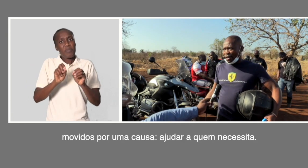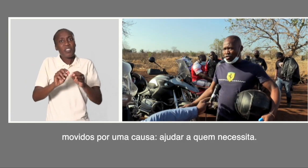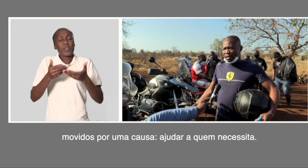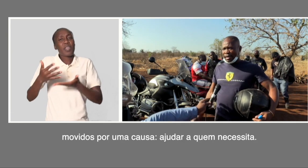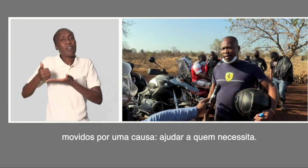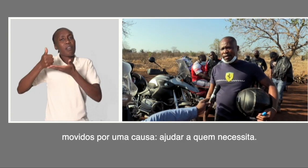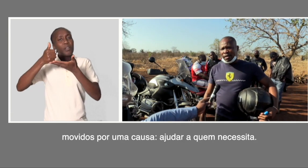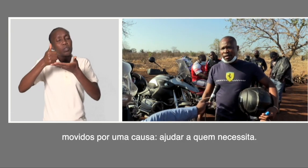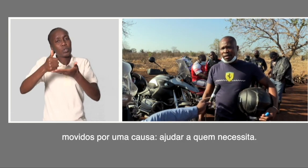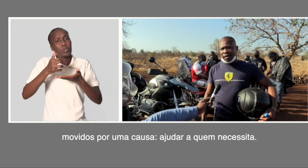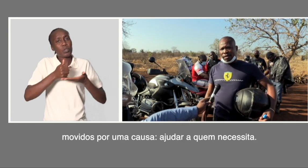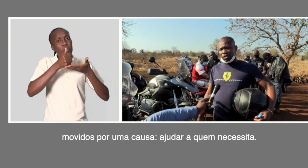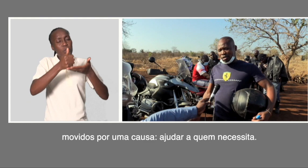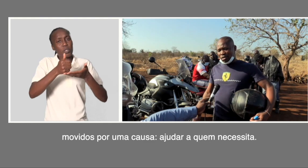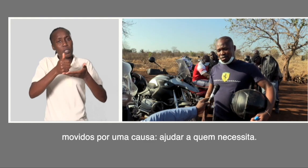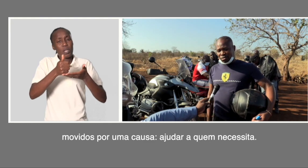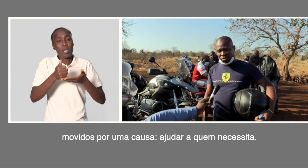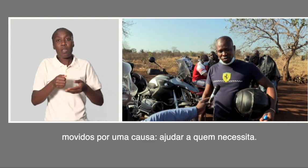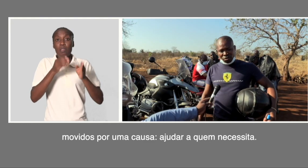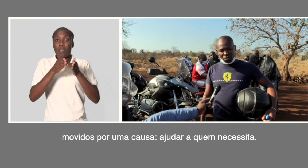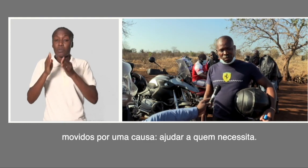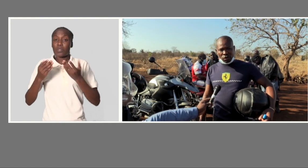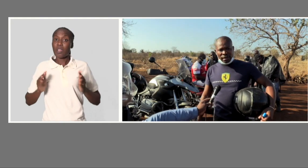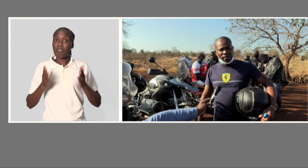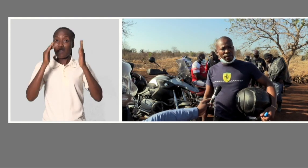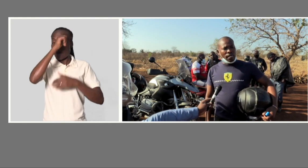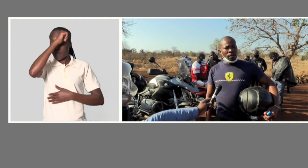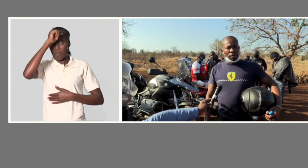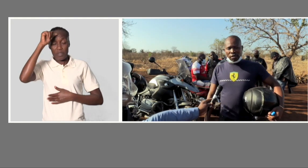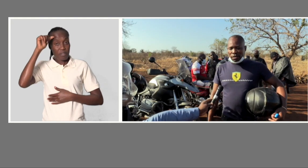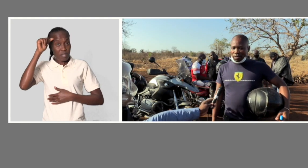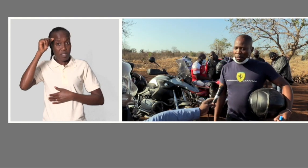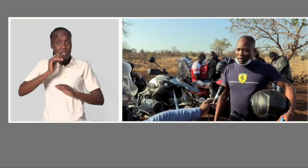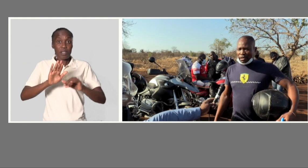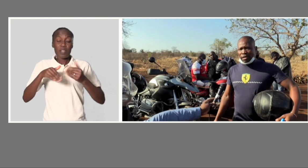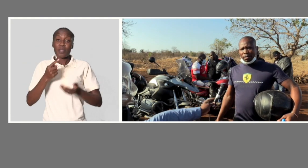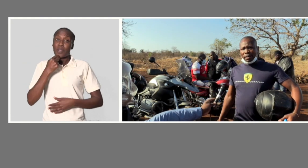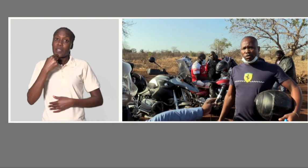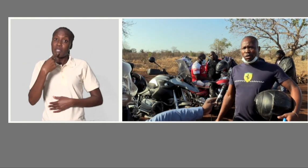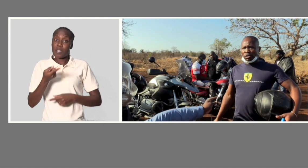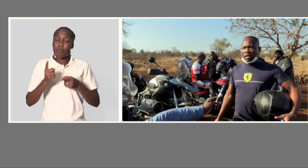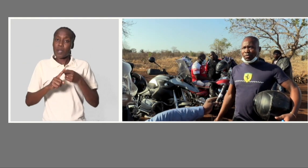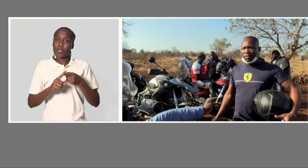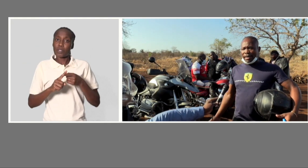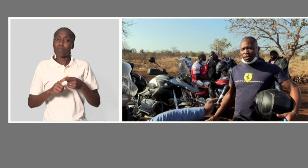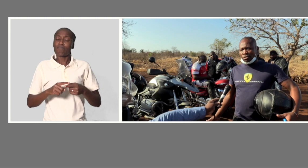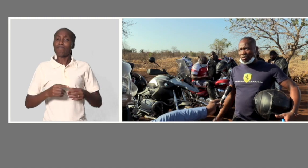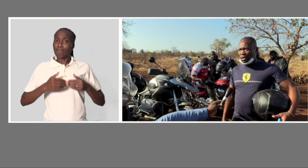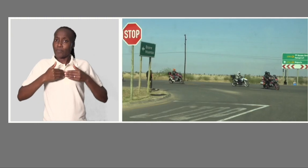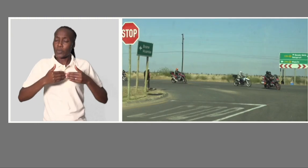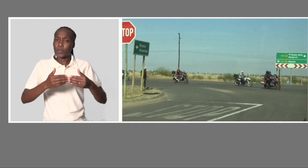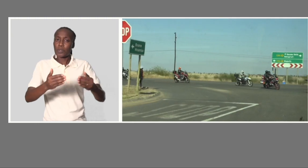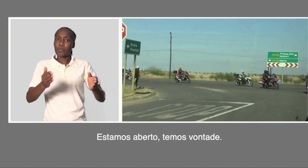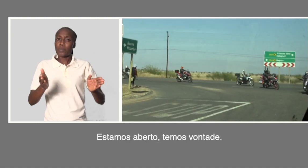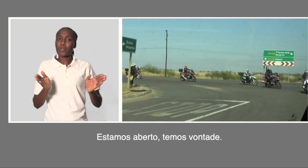ajudar aqueles que não podem. E para dizer mais uma coisa, que estamos abertos,